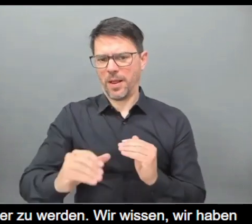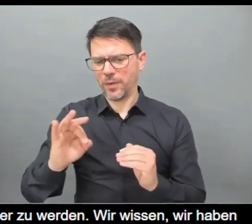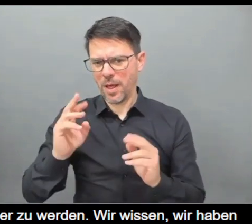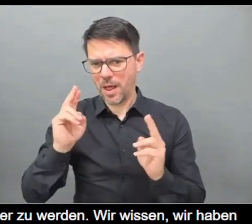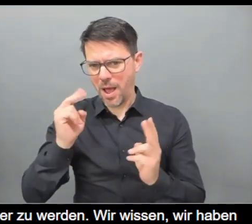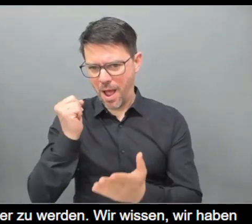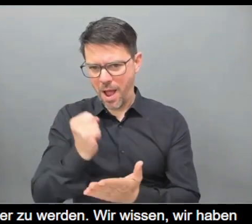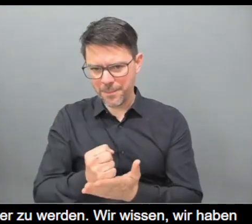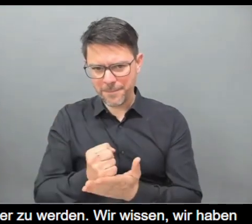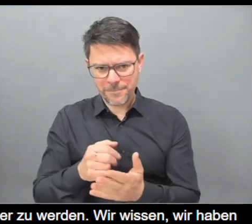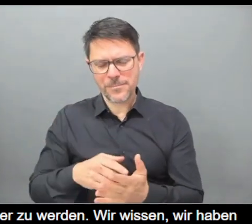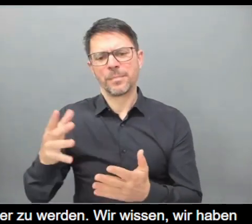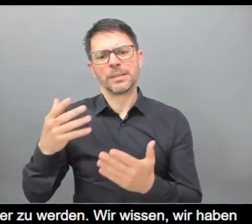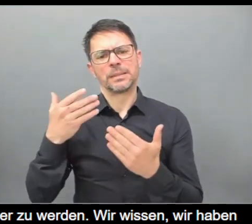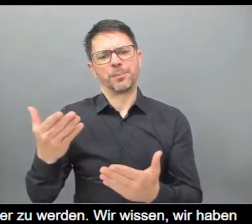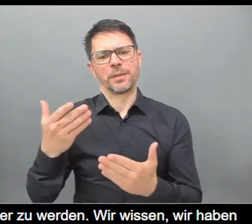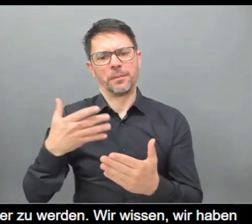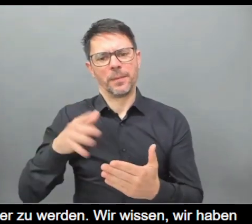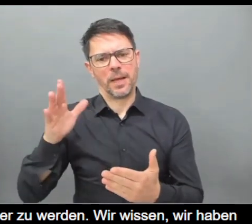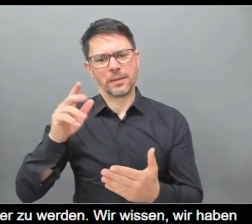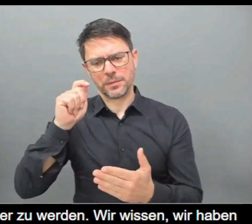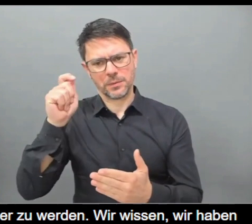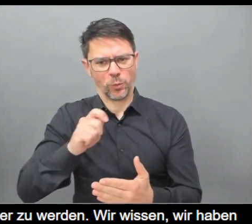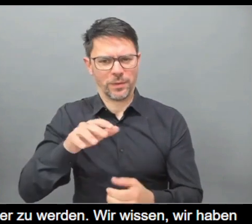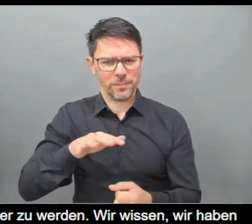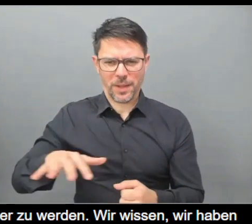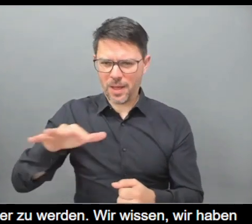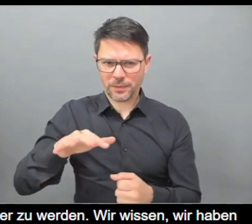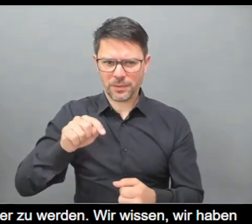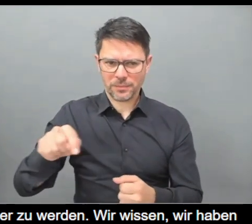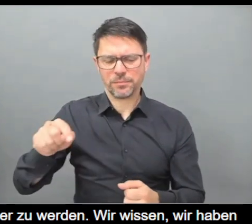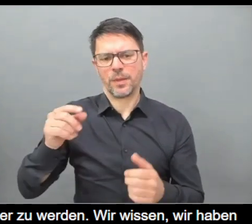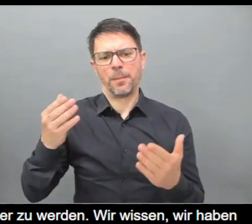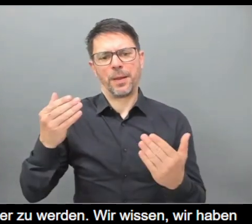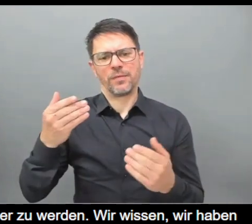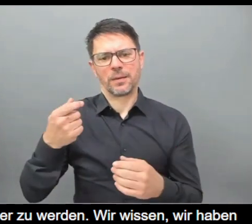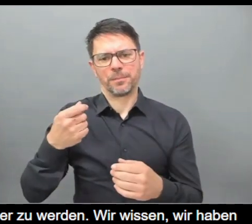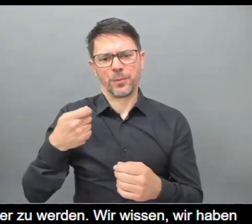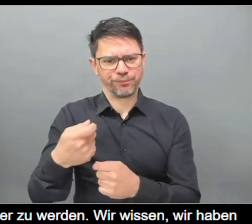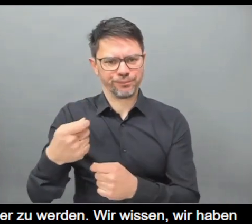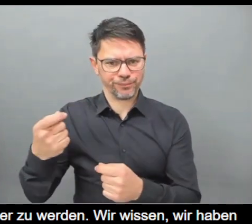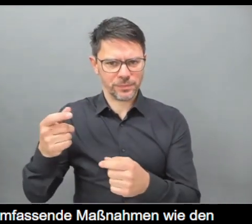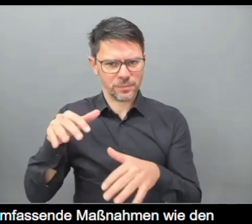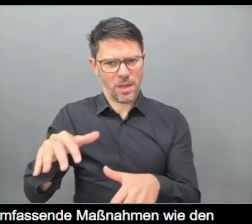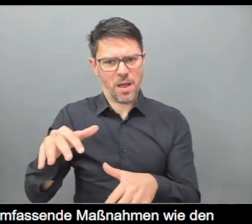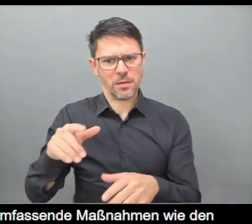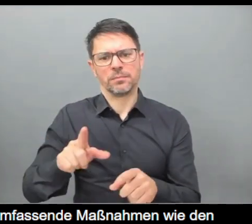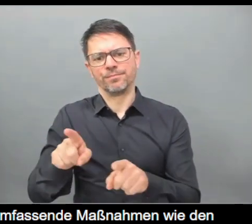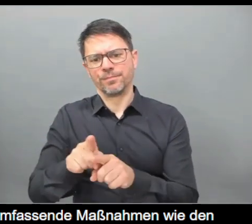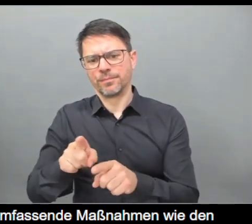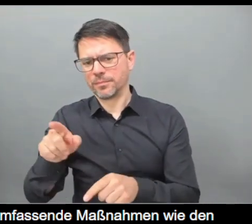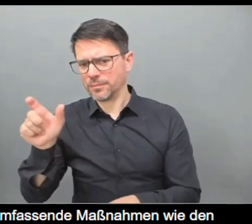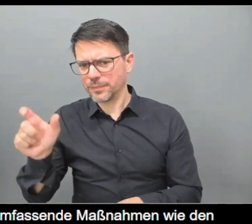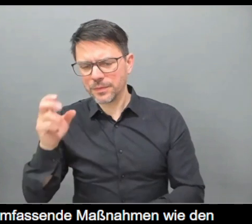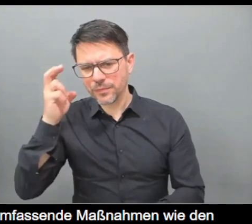verbliebenen Universitäten, die Lehramtsstudierende ausbilden, keinen Numerus